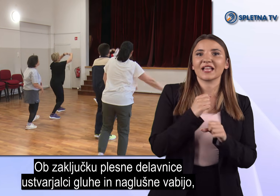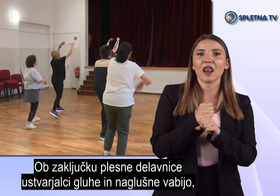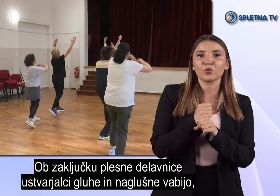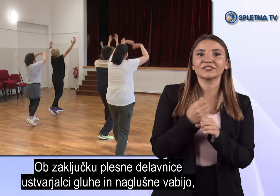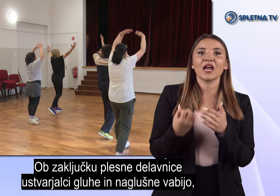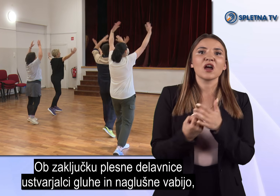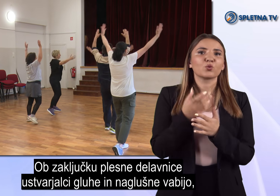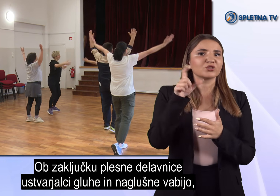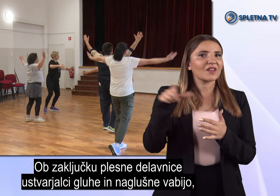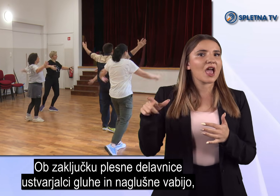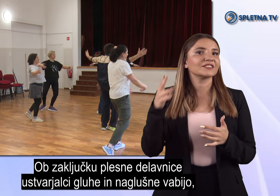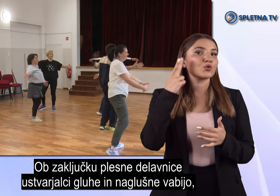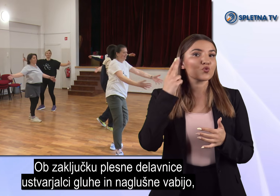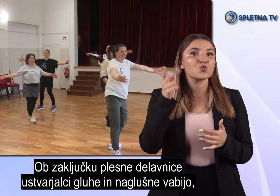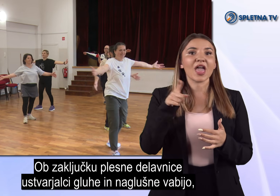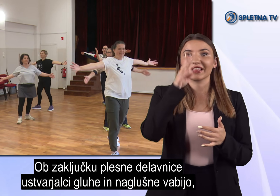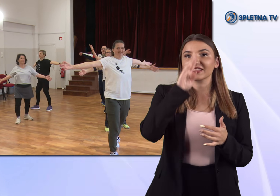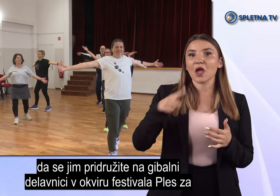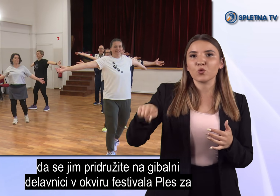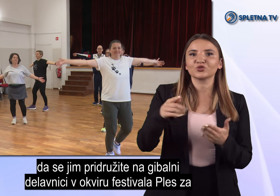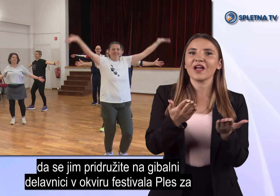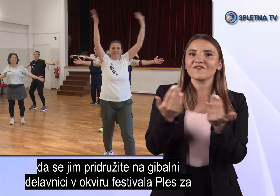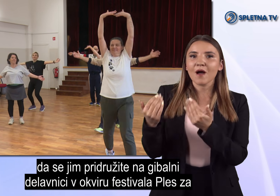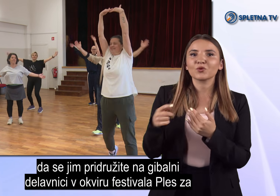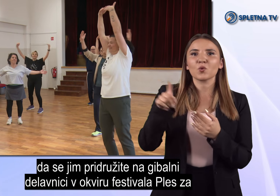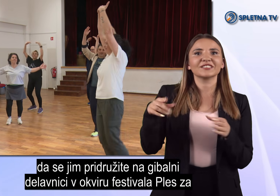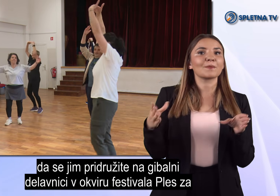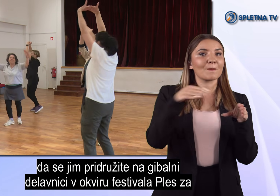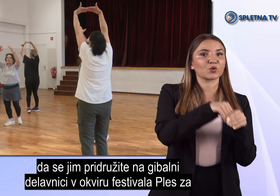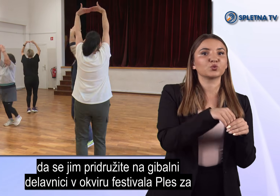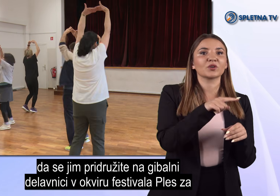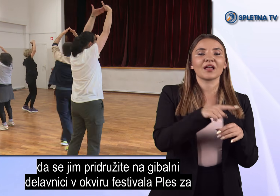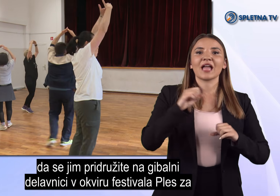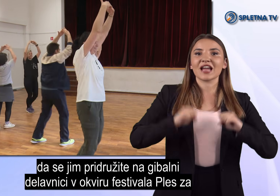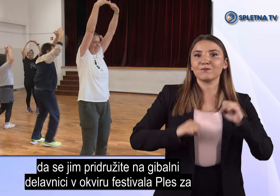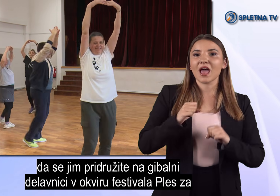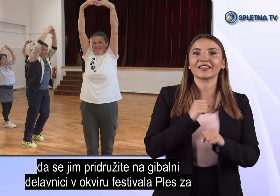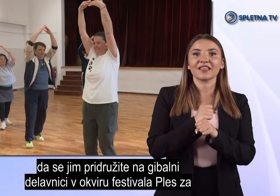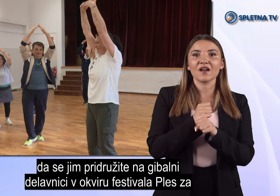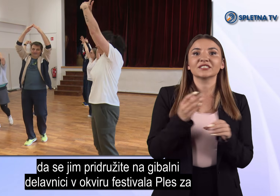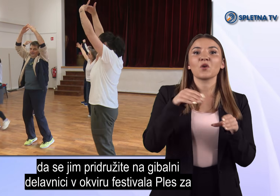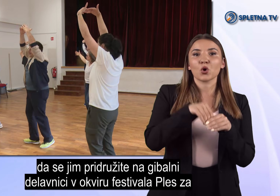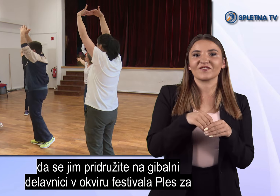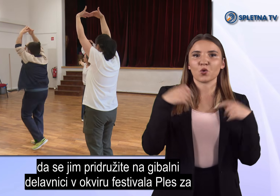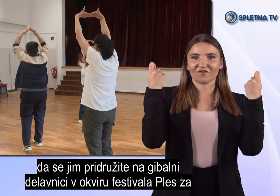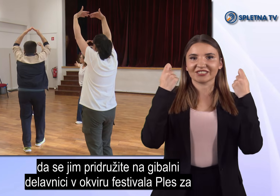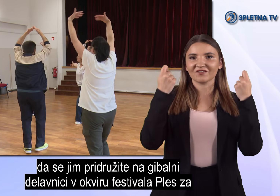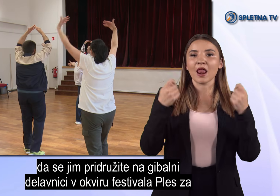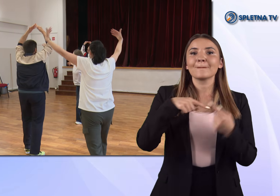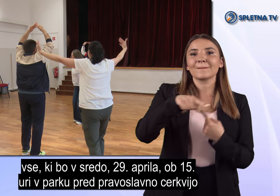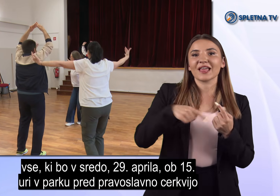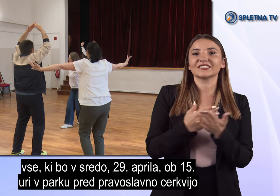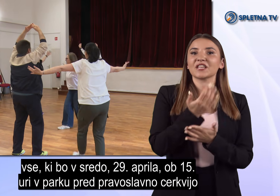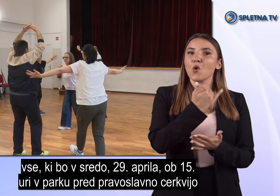delavnice ustvarjalci gluhe in naglušne vabijo, da se jim pridružite na gibalni delavnici v okviru festivala Ples za